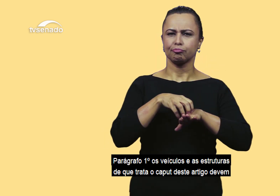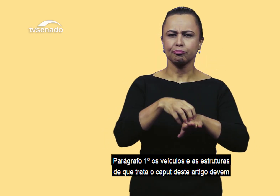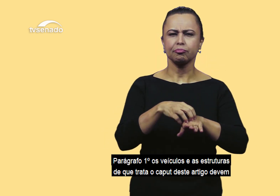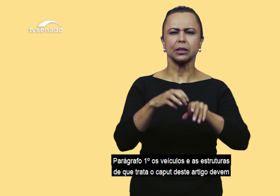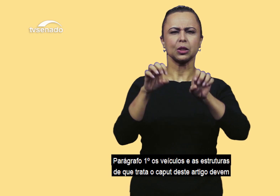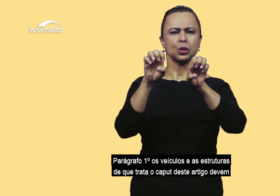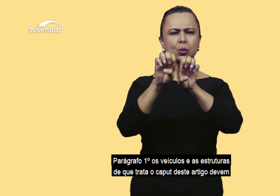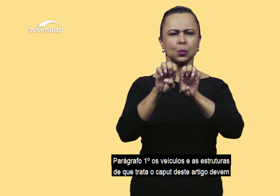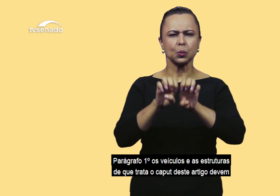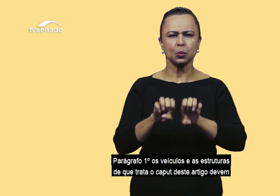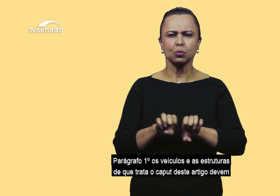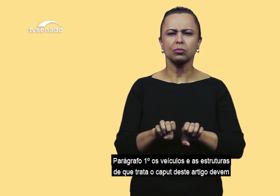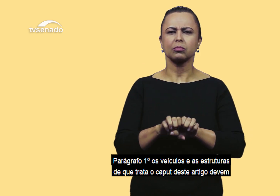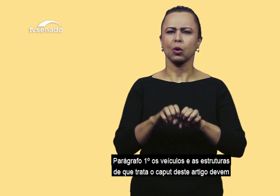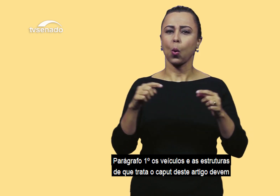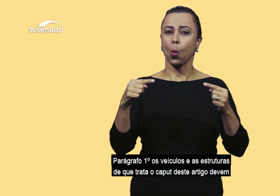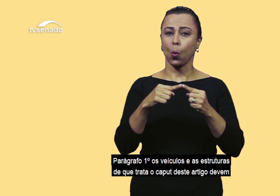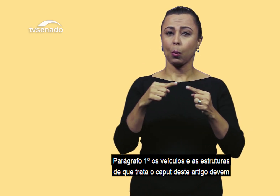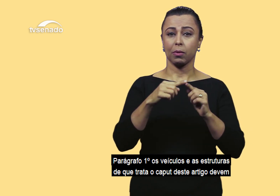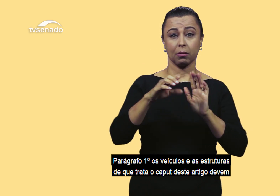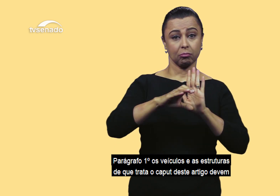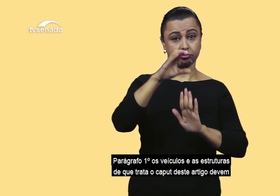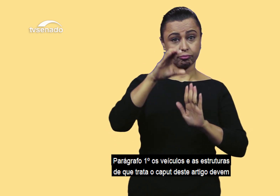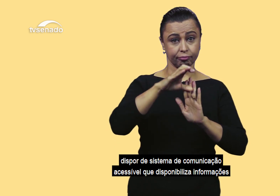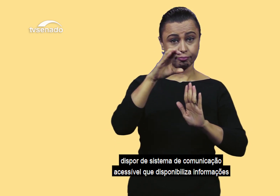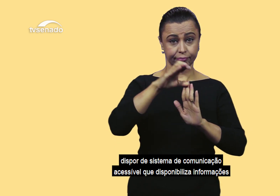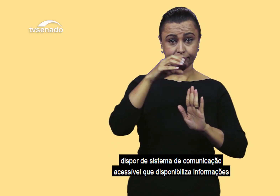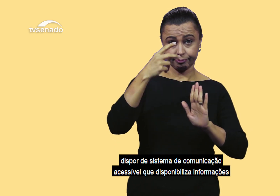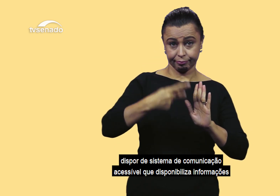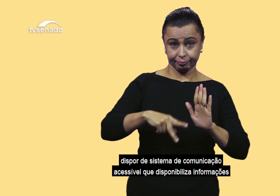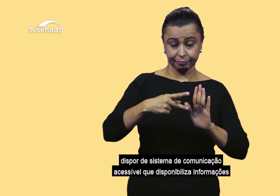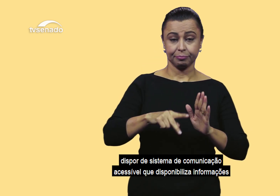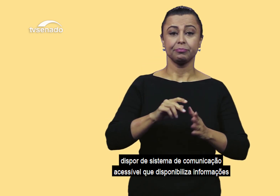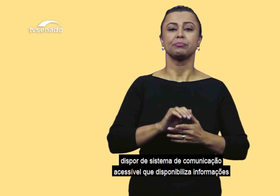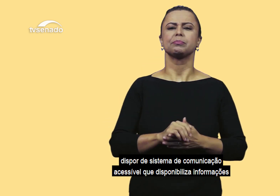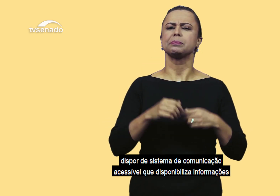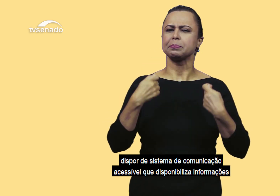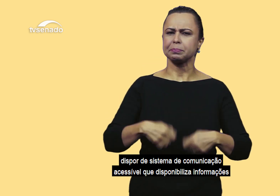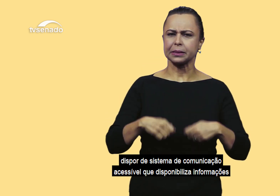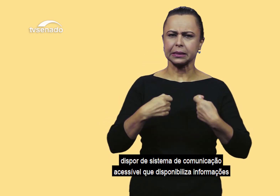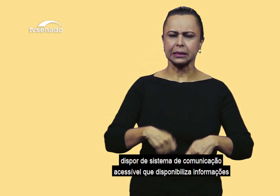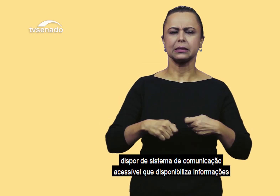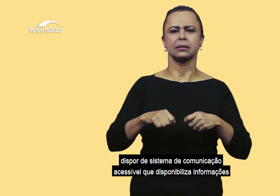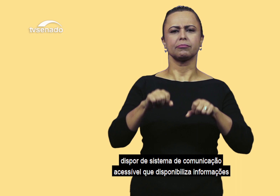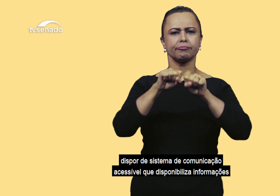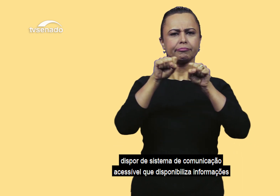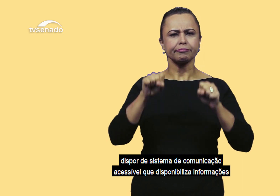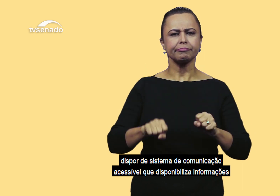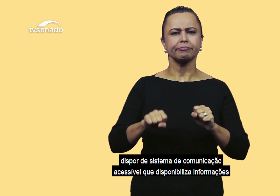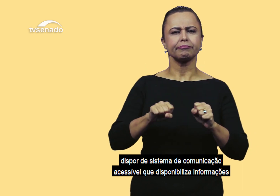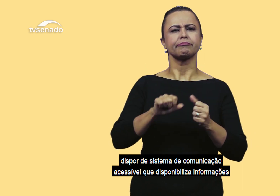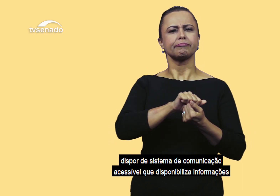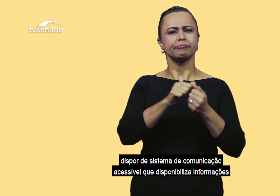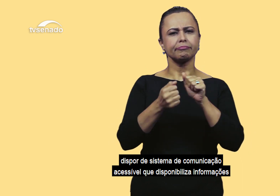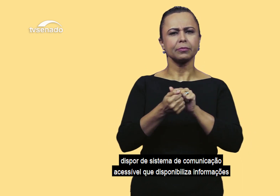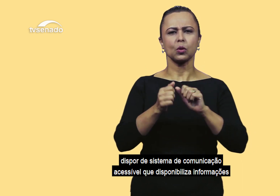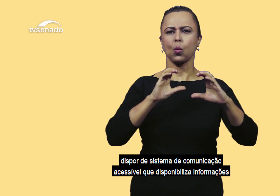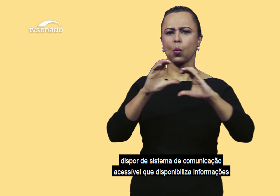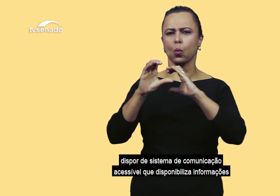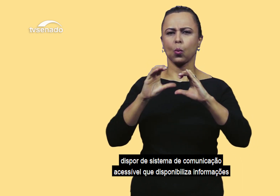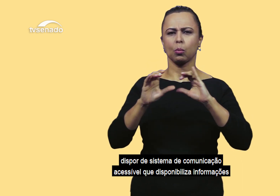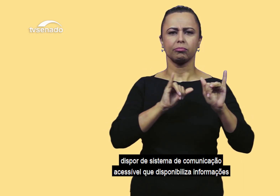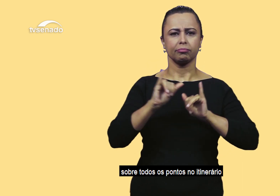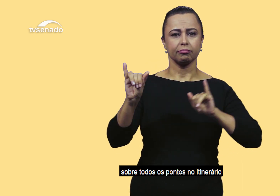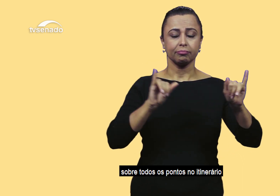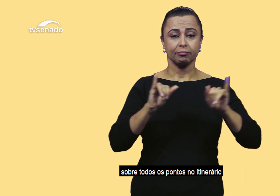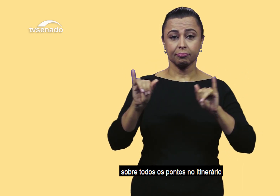estruturas de que trata o CAPT deste artigo devem dispor de sistema de comunicação acessível que disponibilize